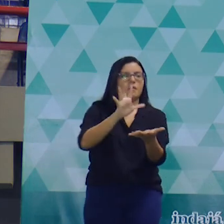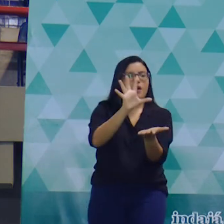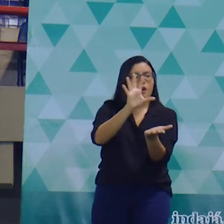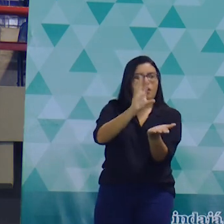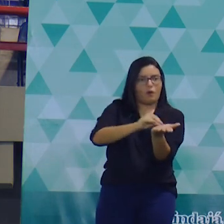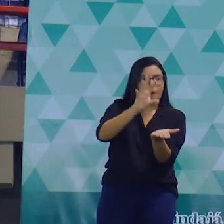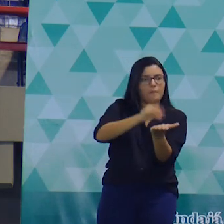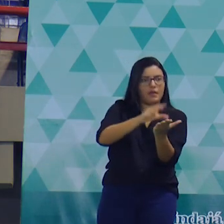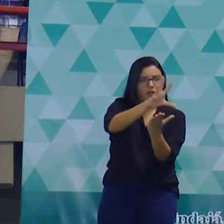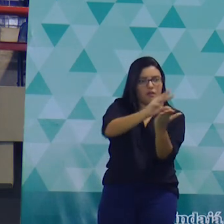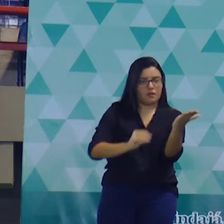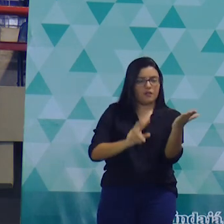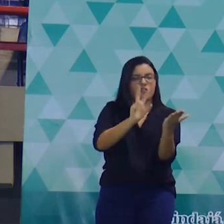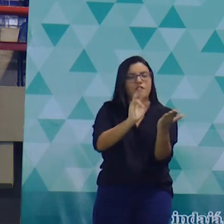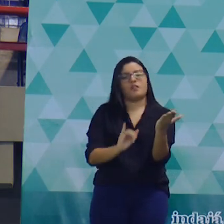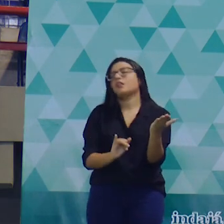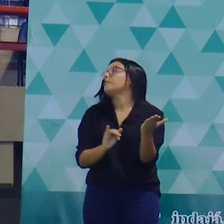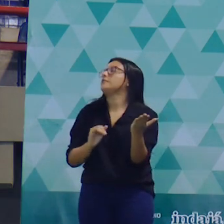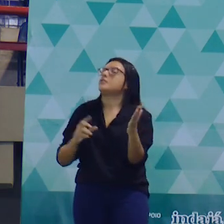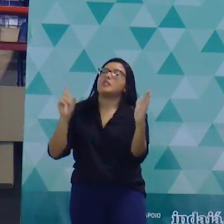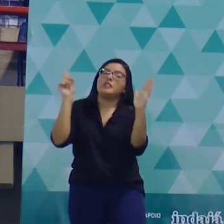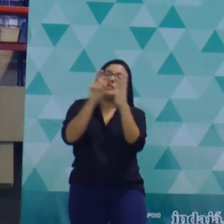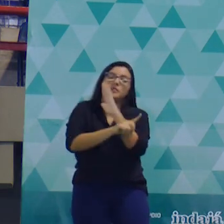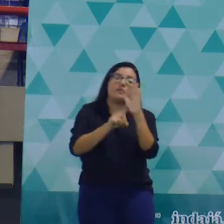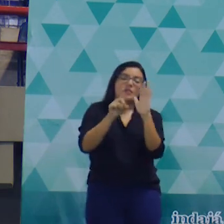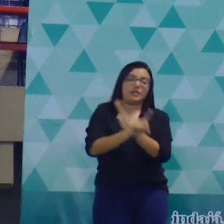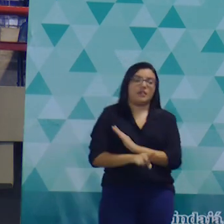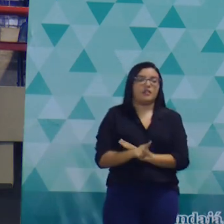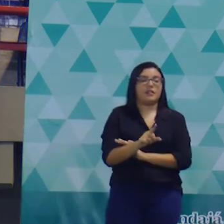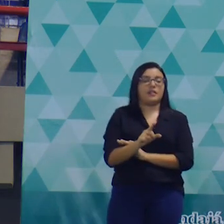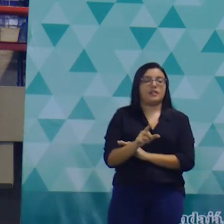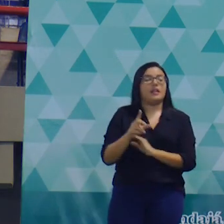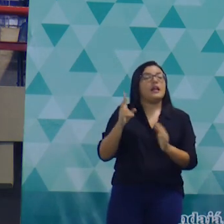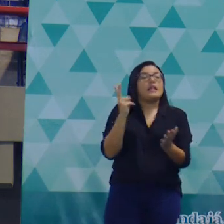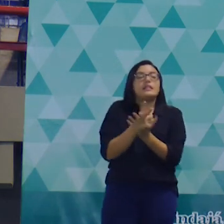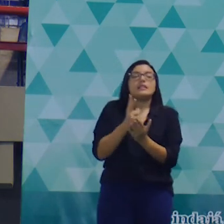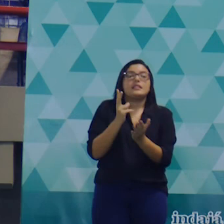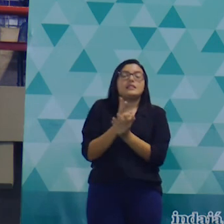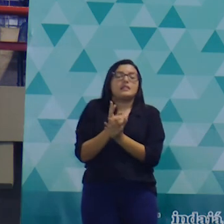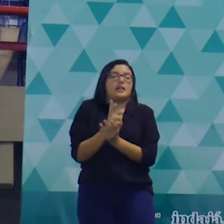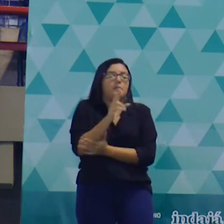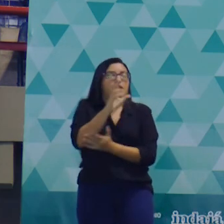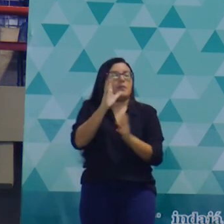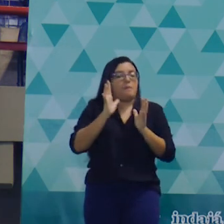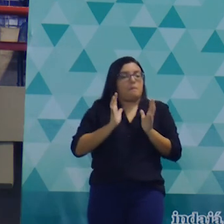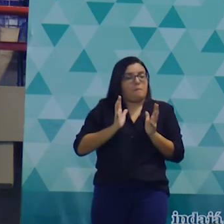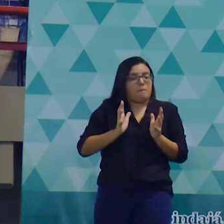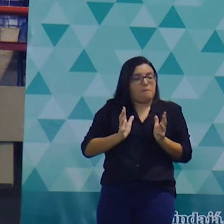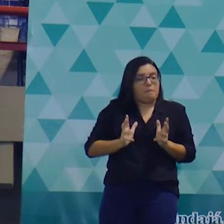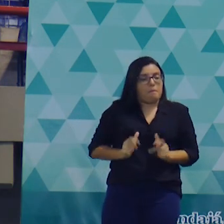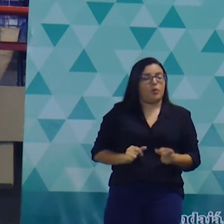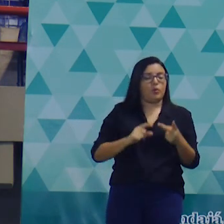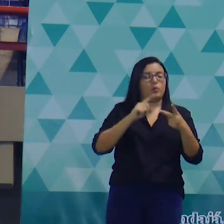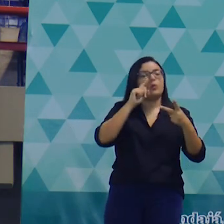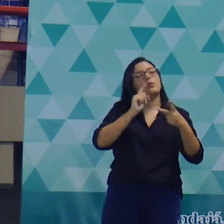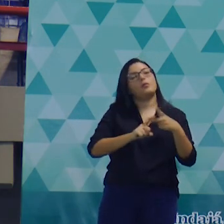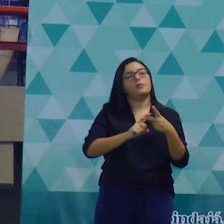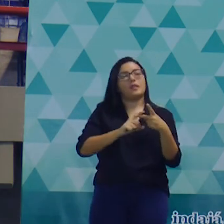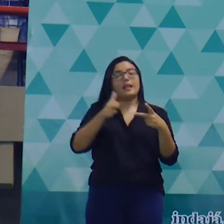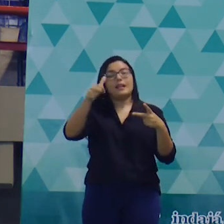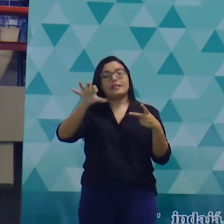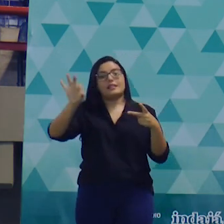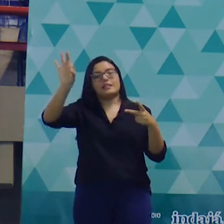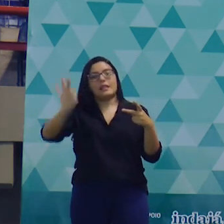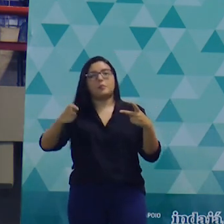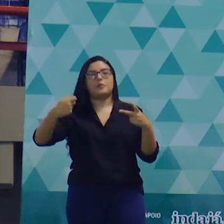nessas questões que eu resolvi, o reagente sempre é puro, o rendimento da reação sempre é 100%, você